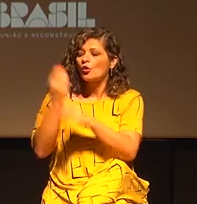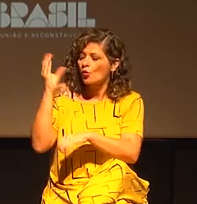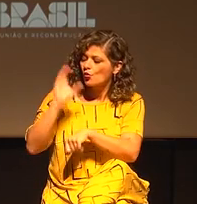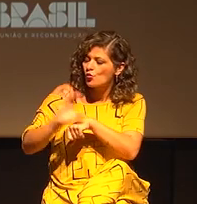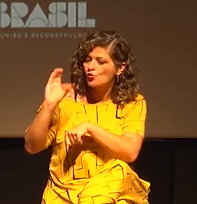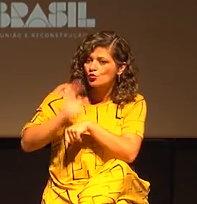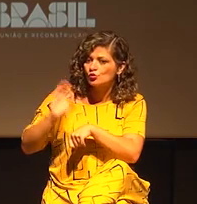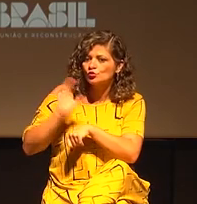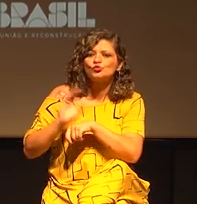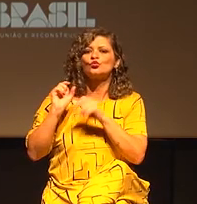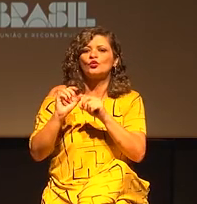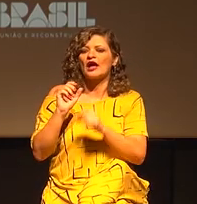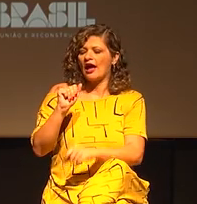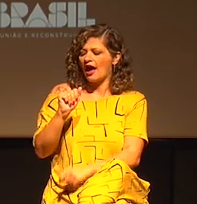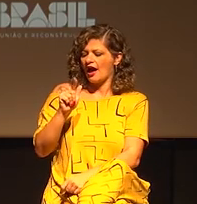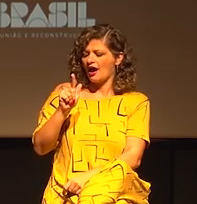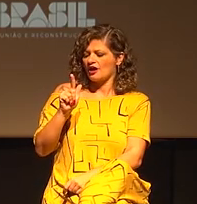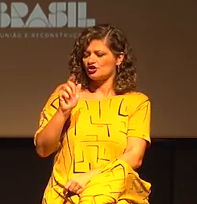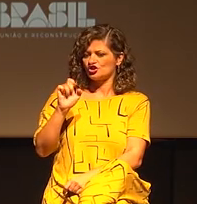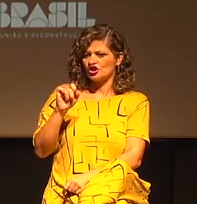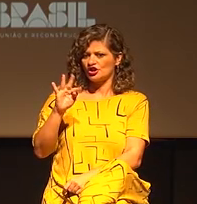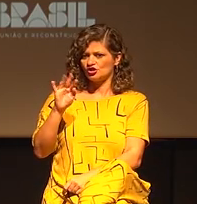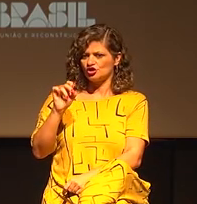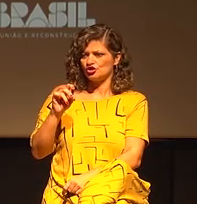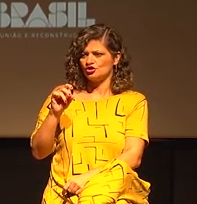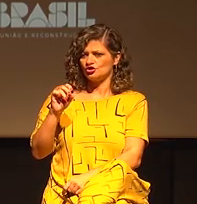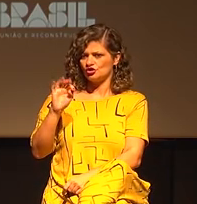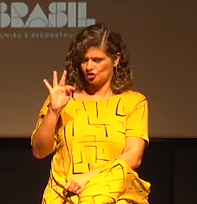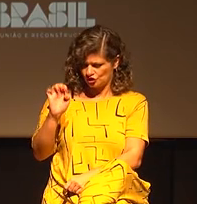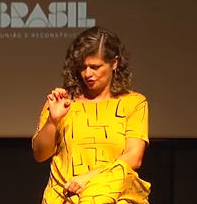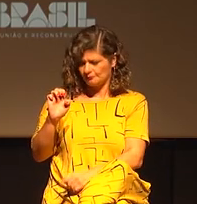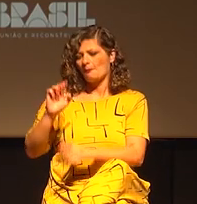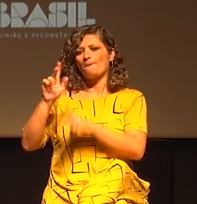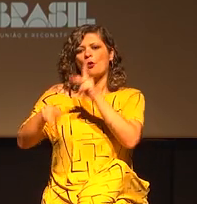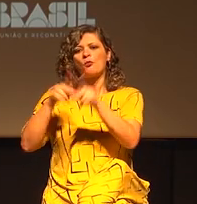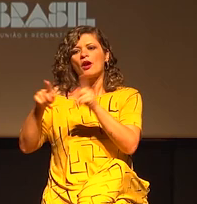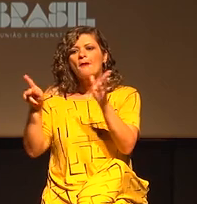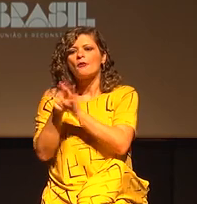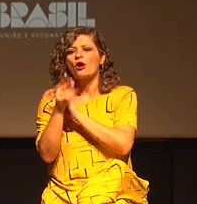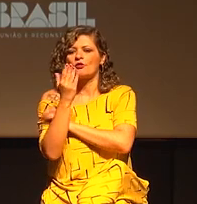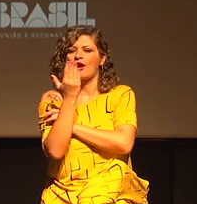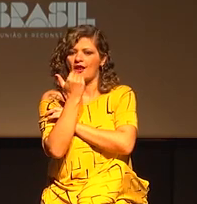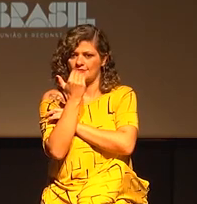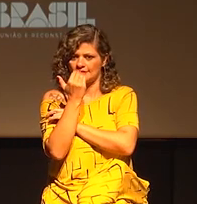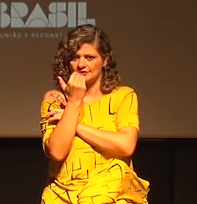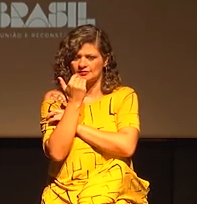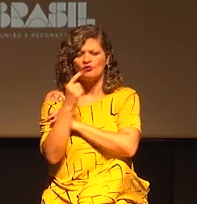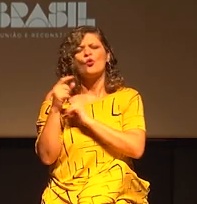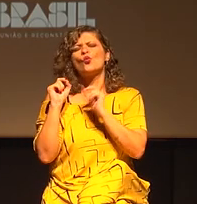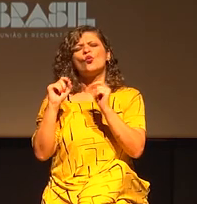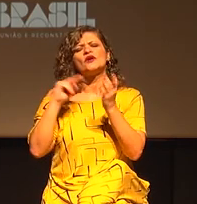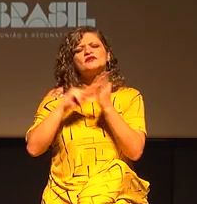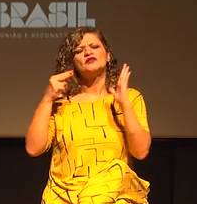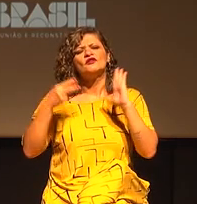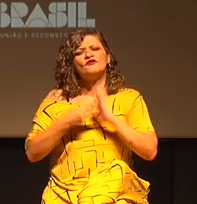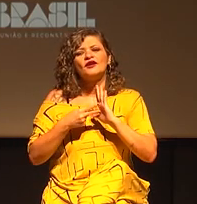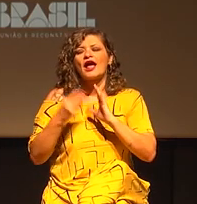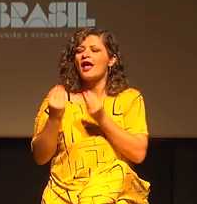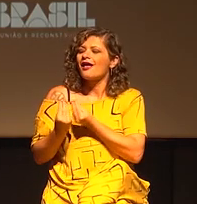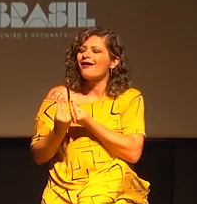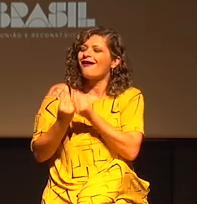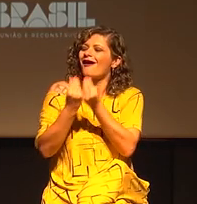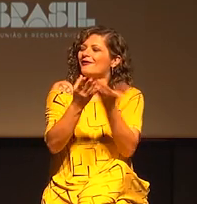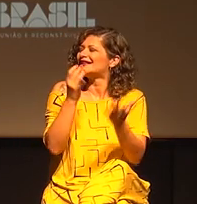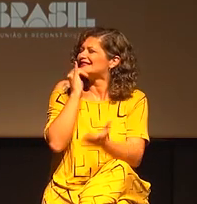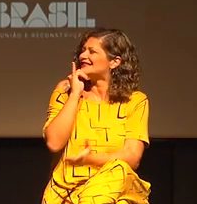de Agentes populares de alimentação que é o quê é a gente tentar de alguma forma mostrar o grão de bico para